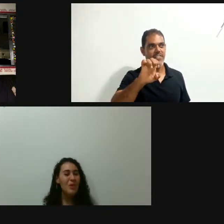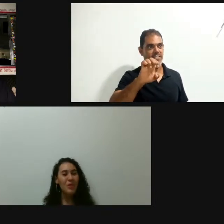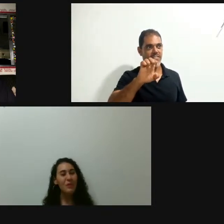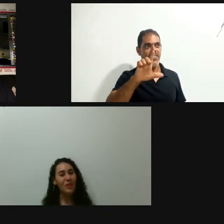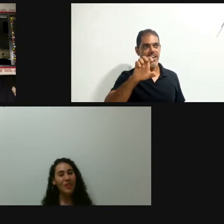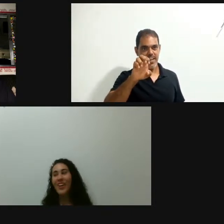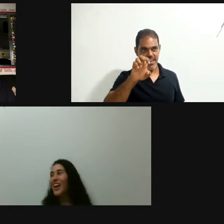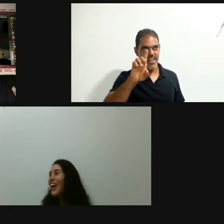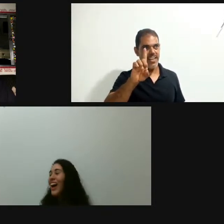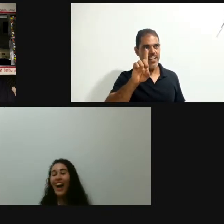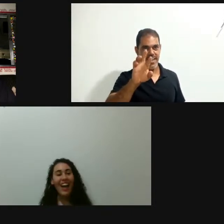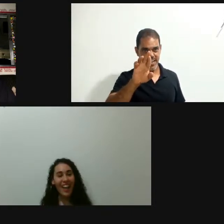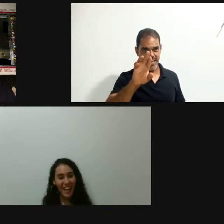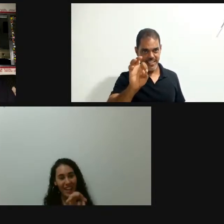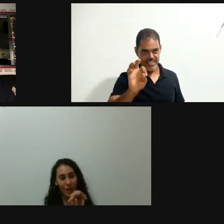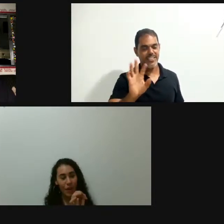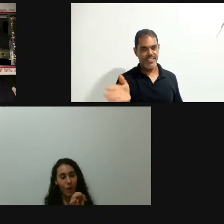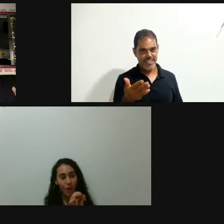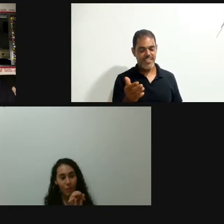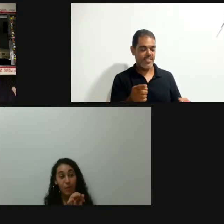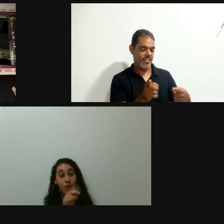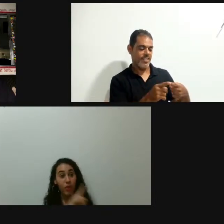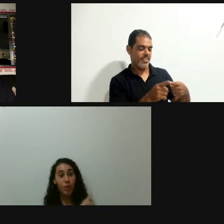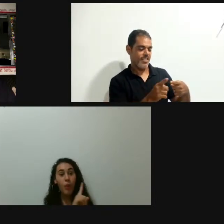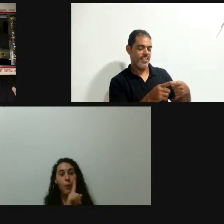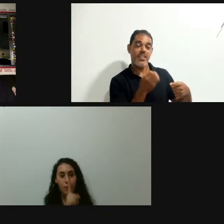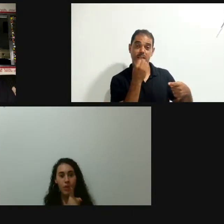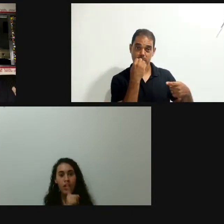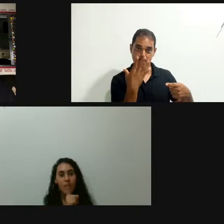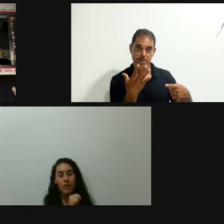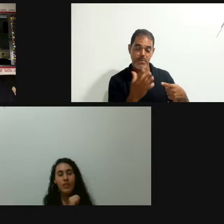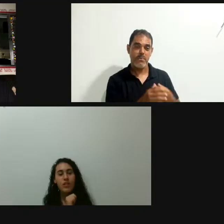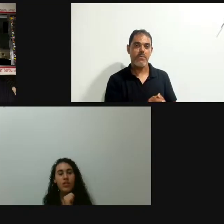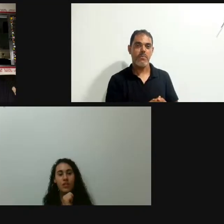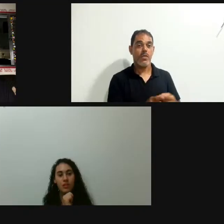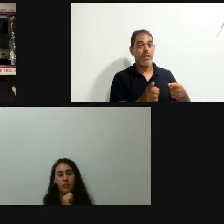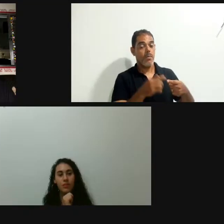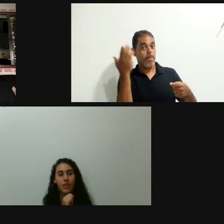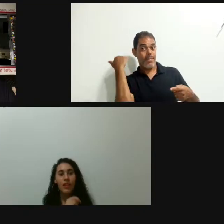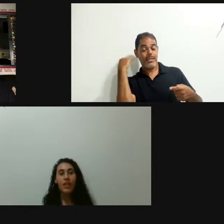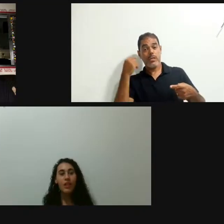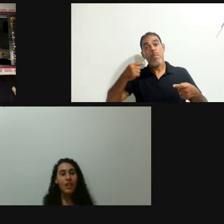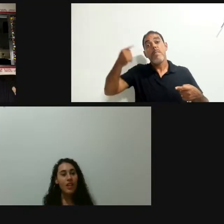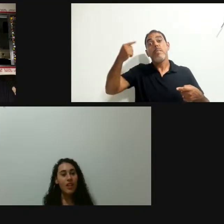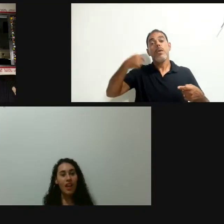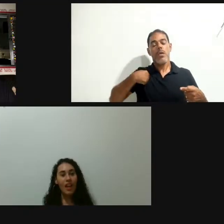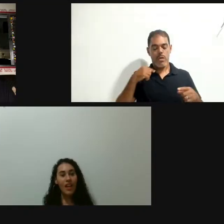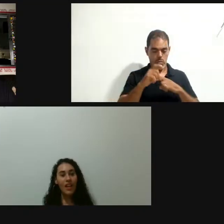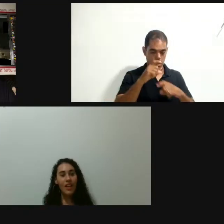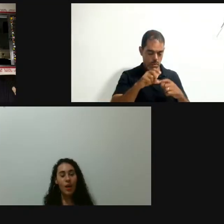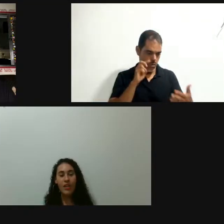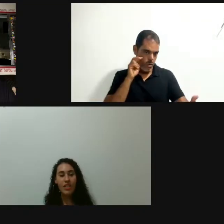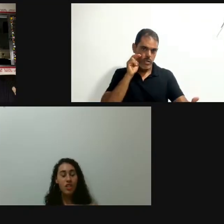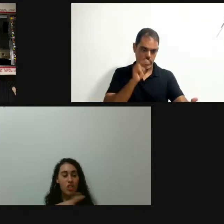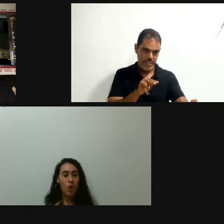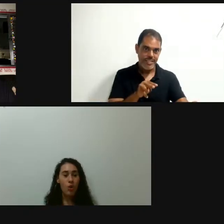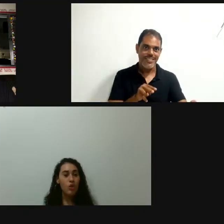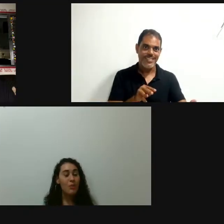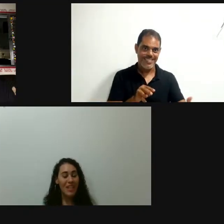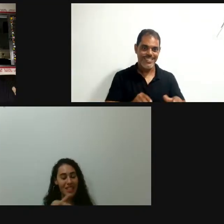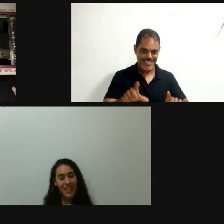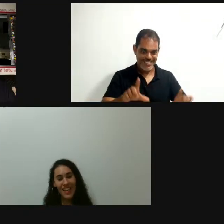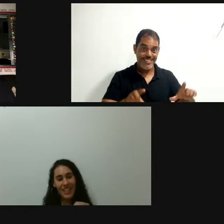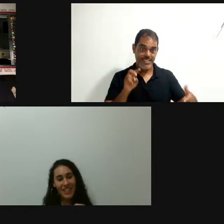É muito bom. Eu coloco primeiro. Foi o primeiro anime que eu assisti. E eu assisti